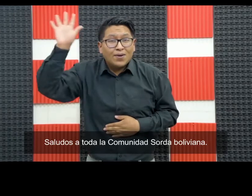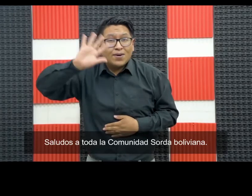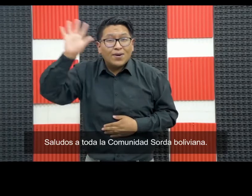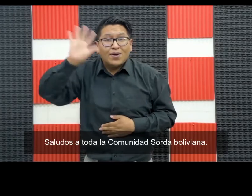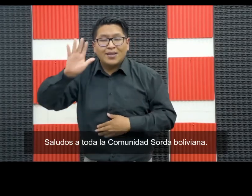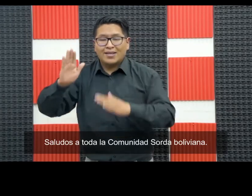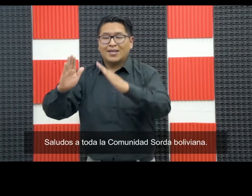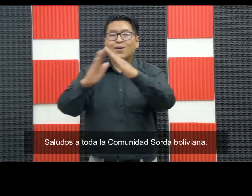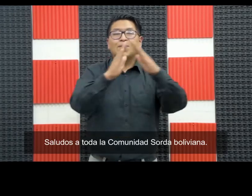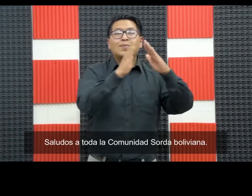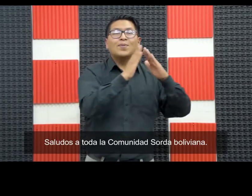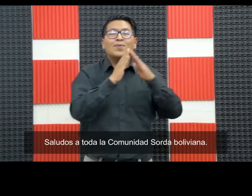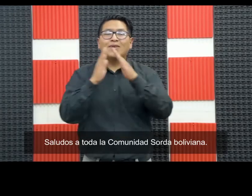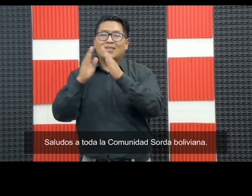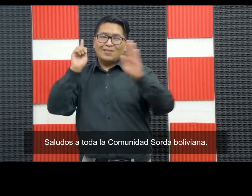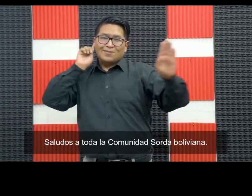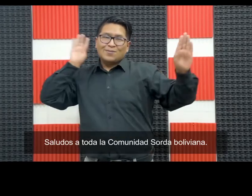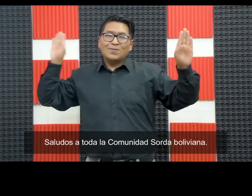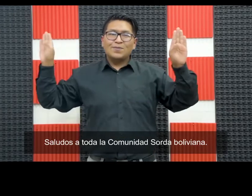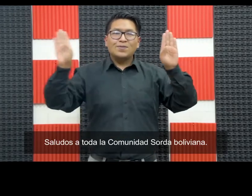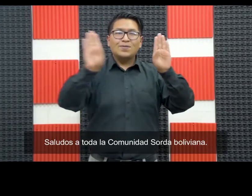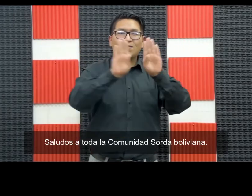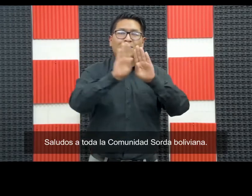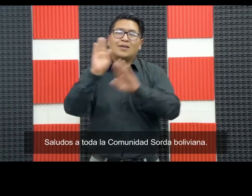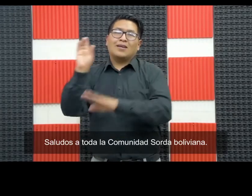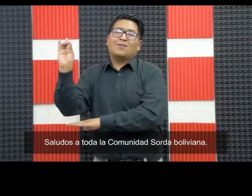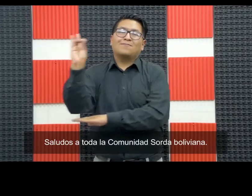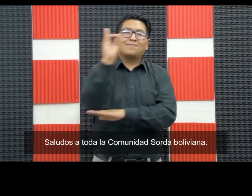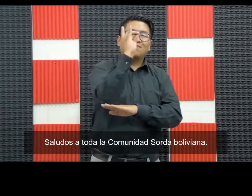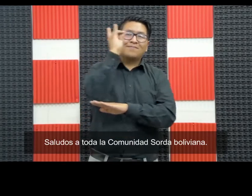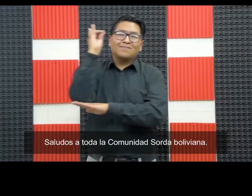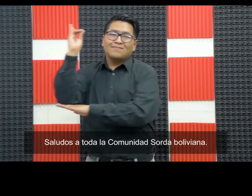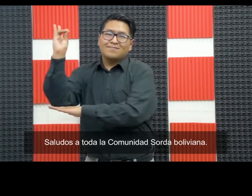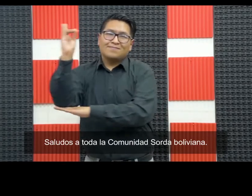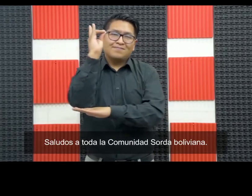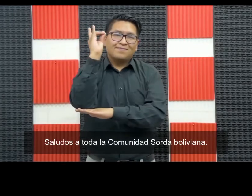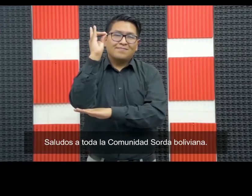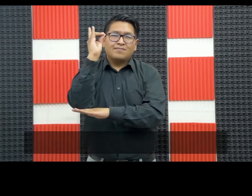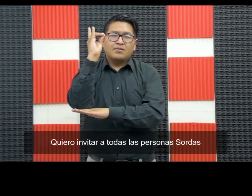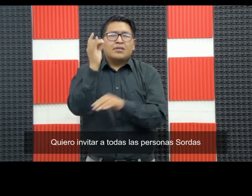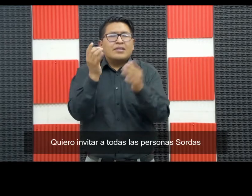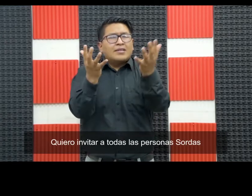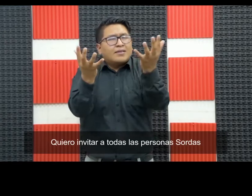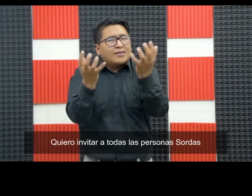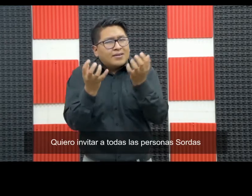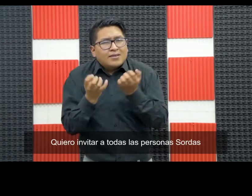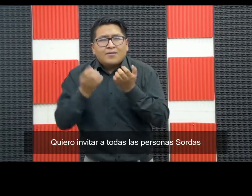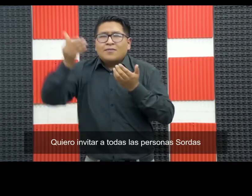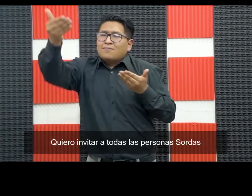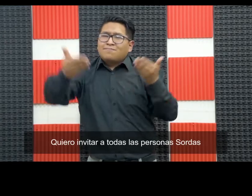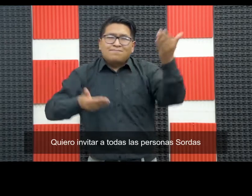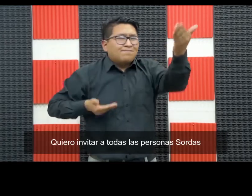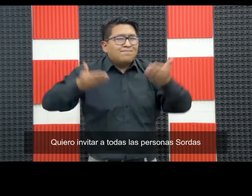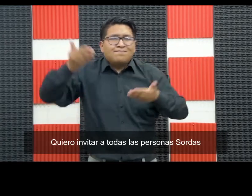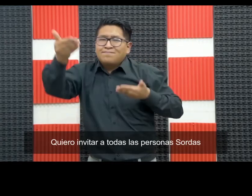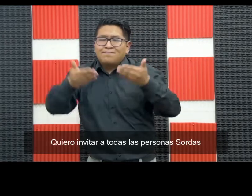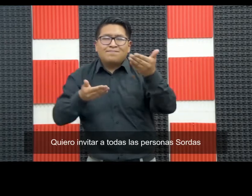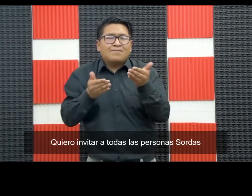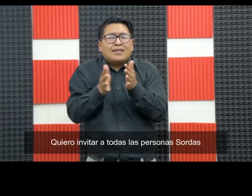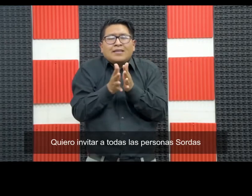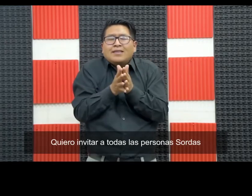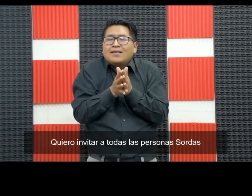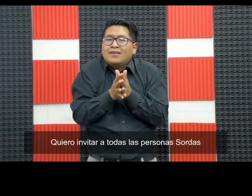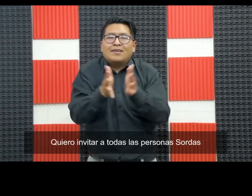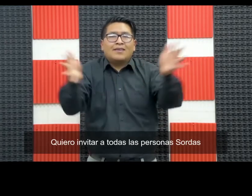Pueblo realiza por primera vez una capacitación virtual para personas sordas sobre introducción a los